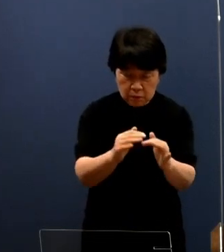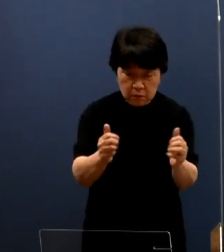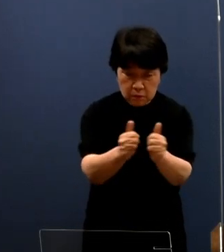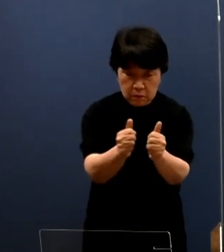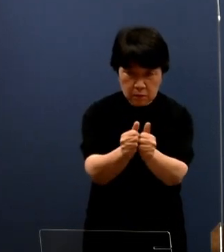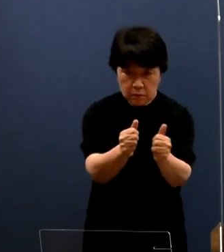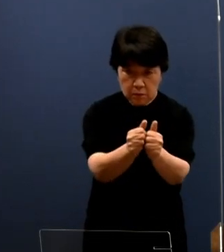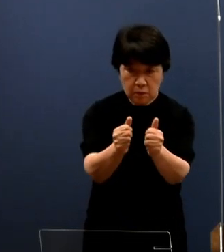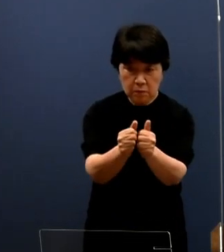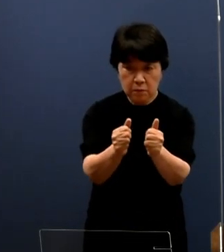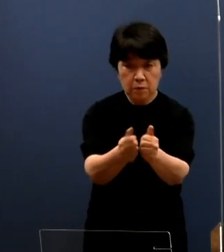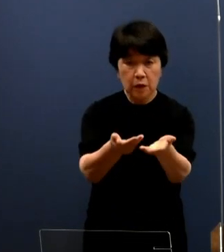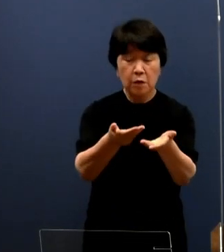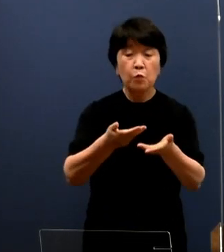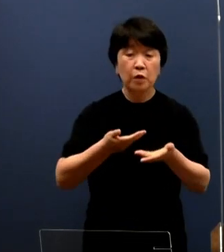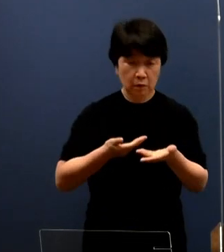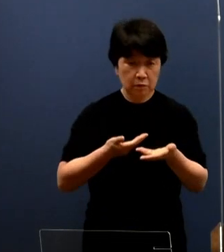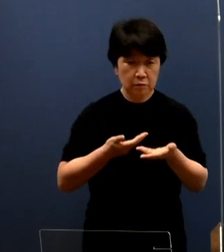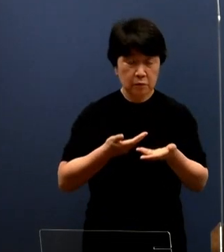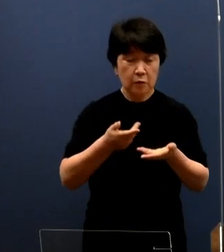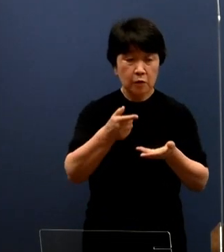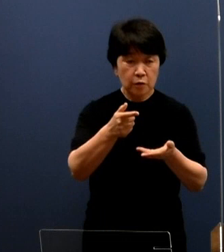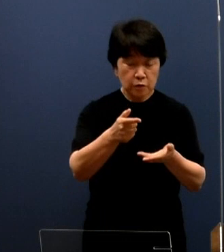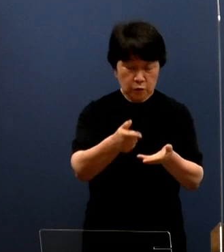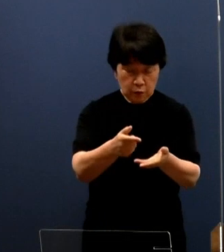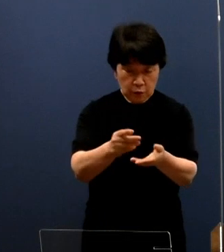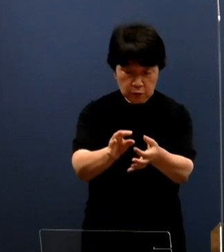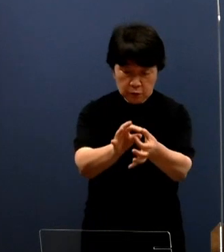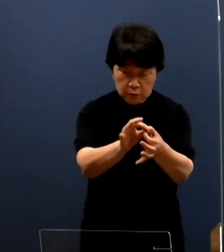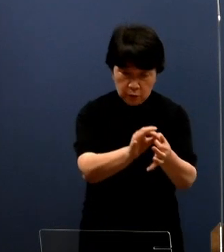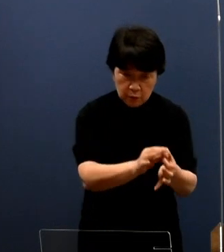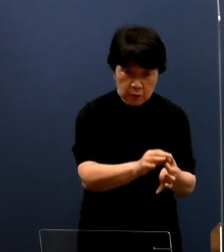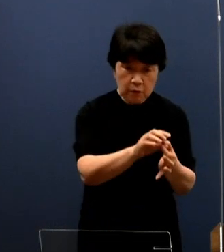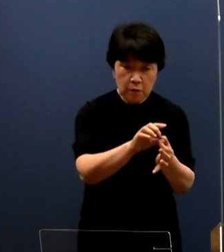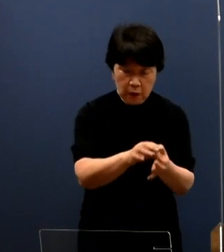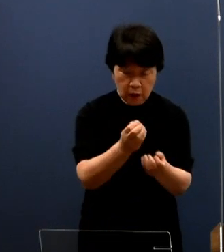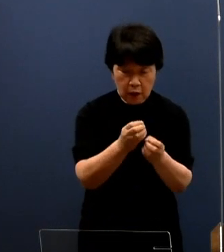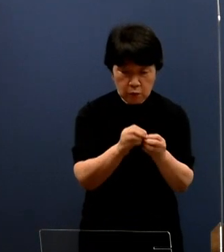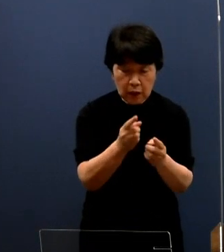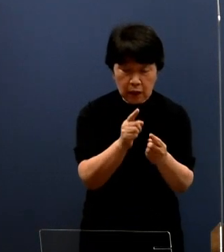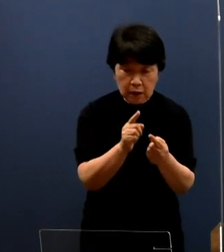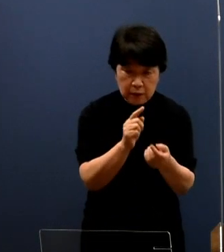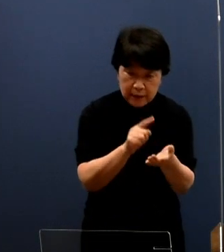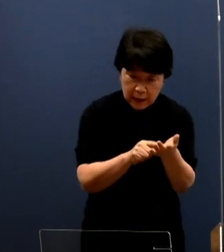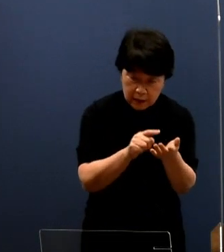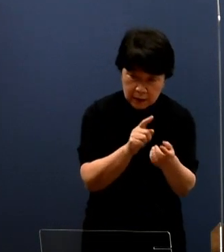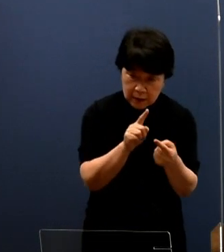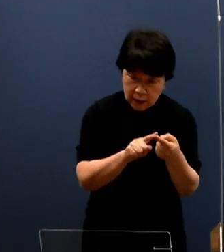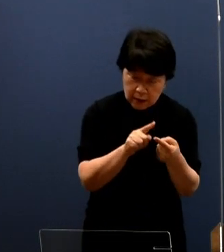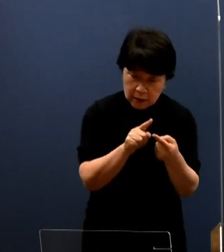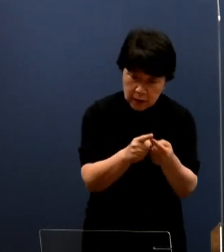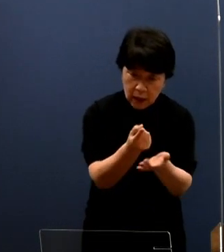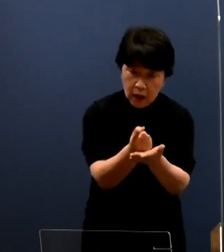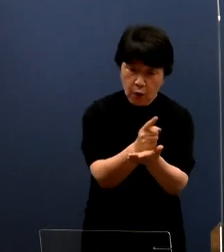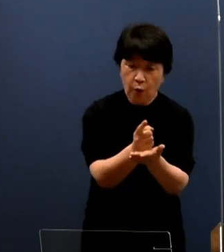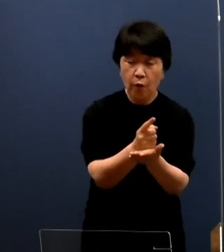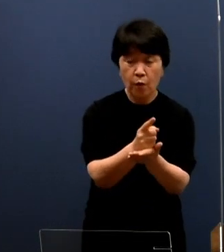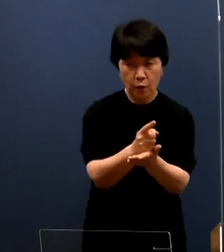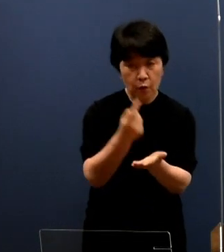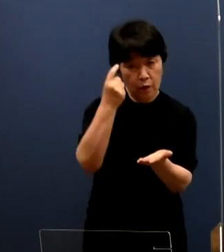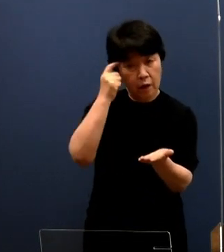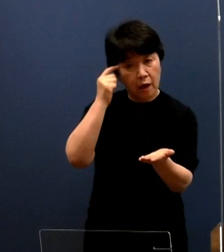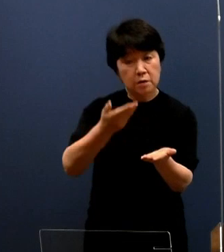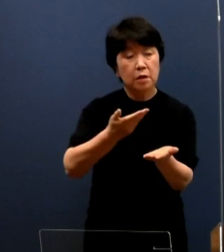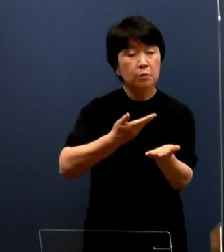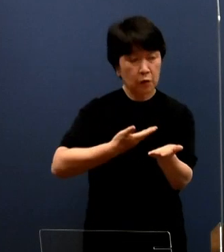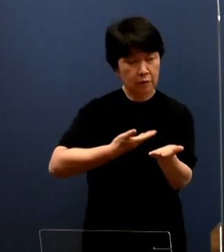ということで、そういった過程の中で、具体的な方向性が早期に示されるように県としてもサポートしていきたい